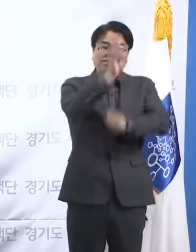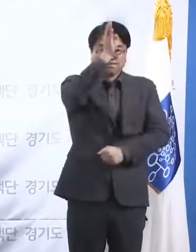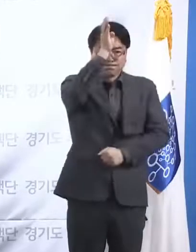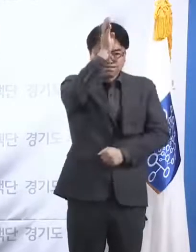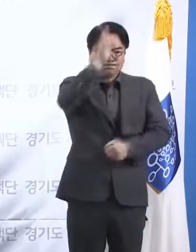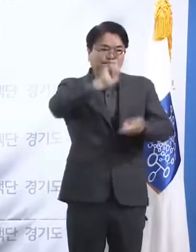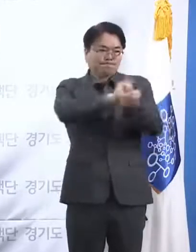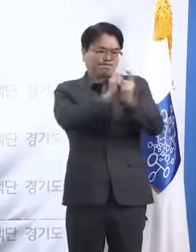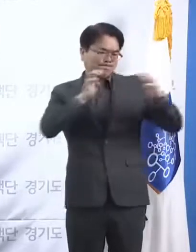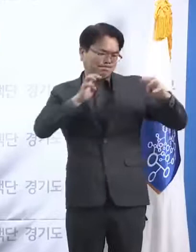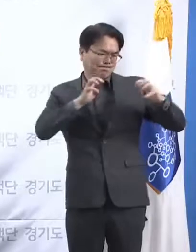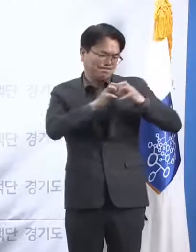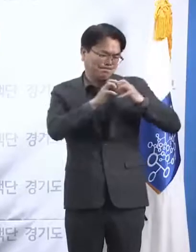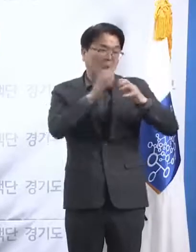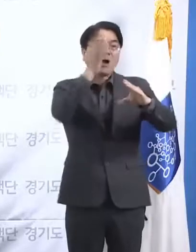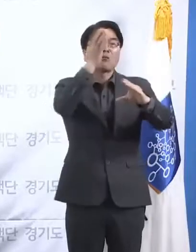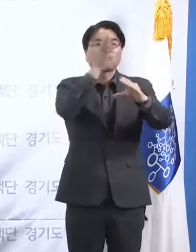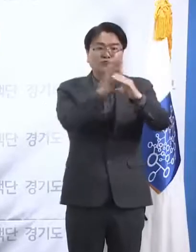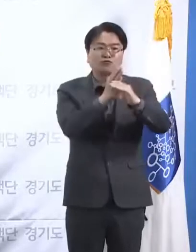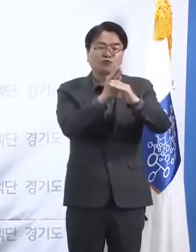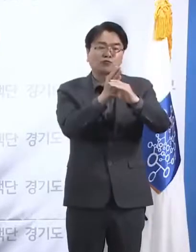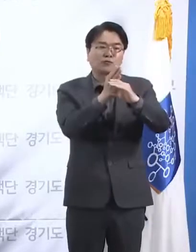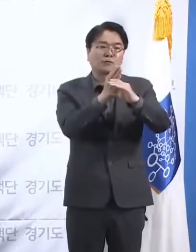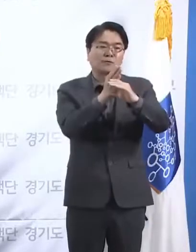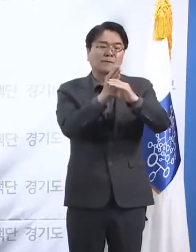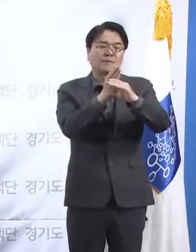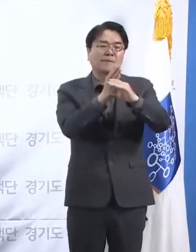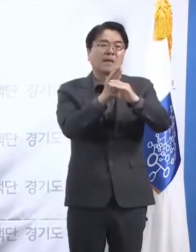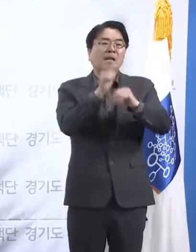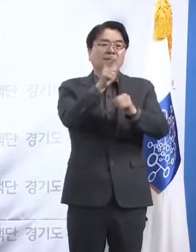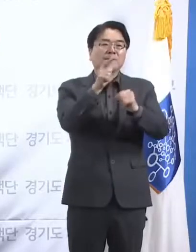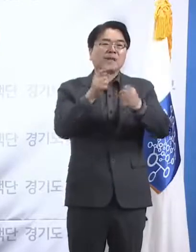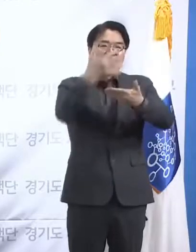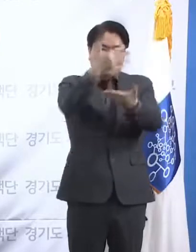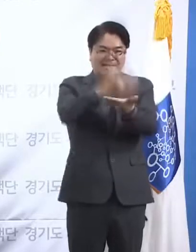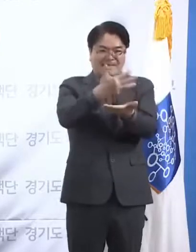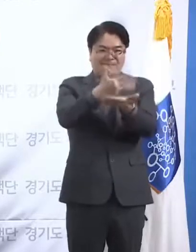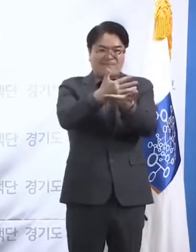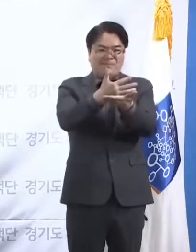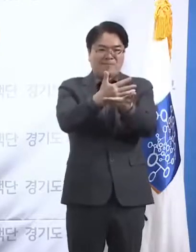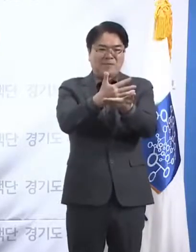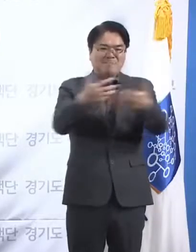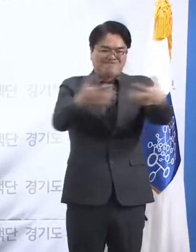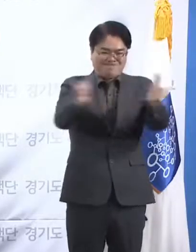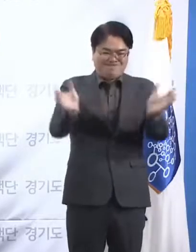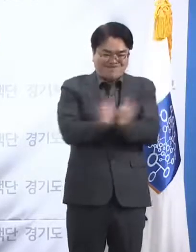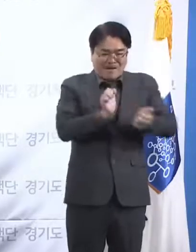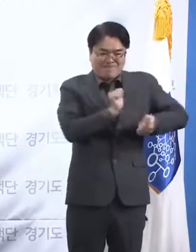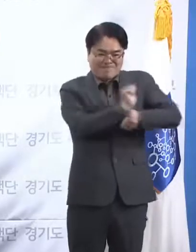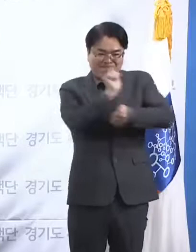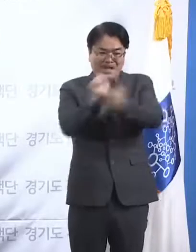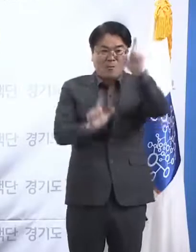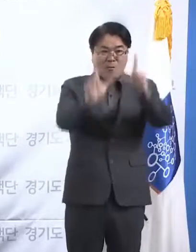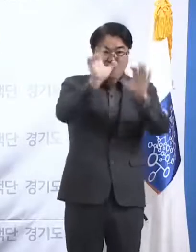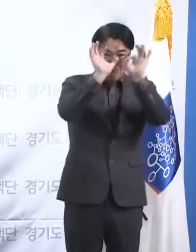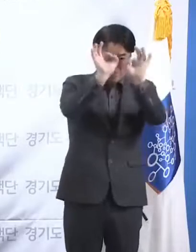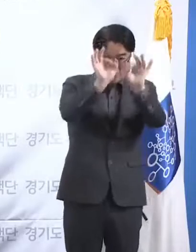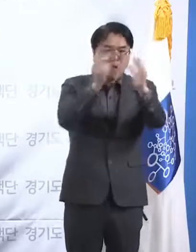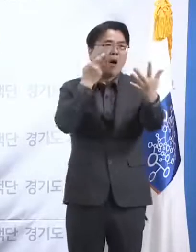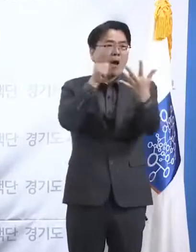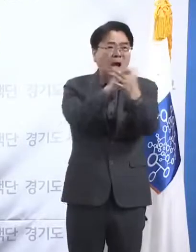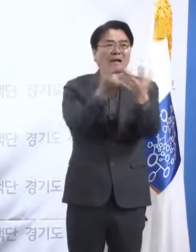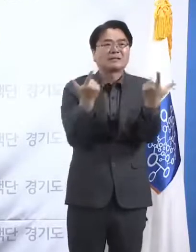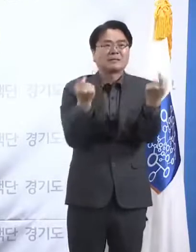감염병과의 전쟁은 아직 끝나지 않았습니다. 이태원 집단 감염 사례에서 확인된 것처럼